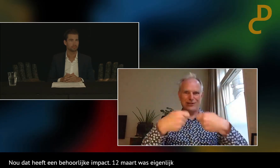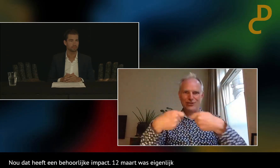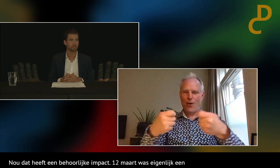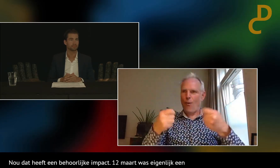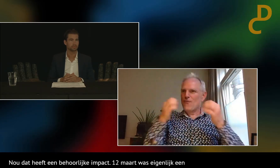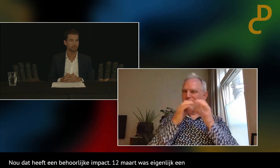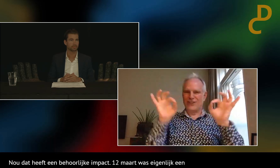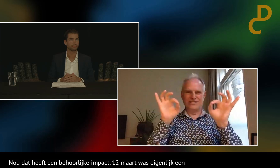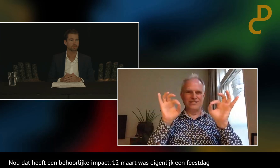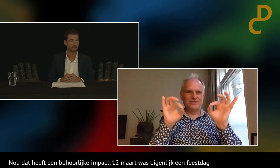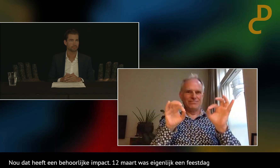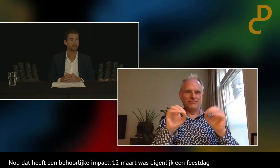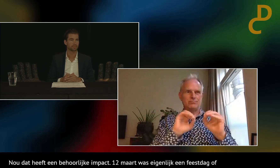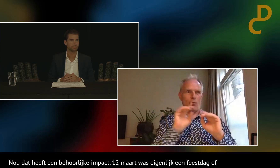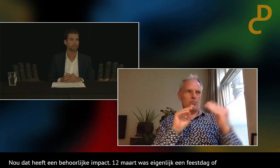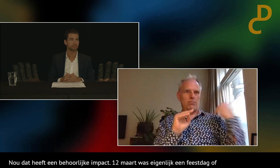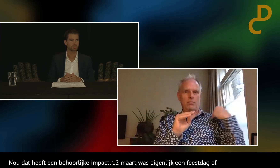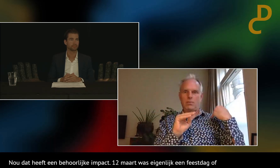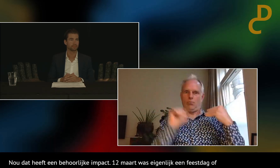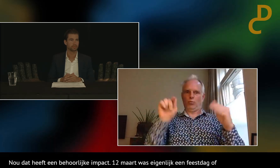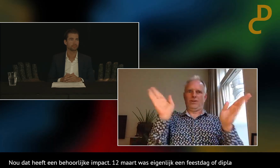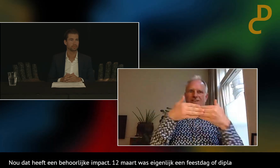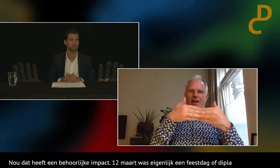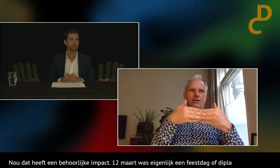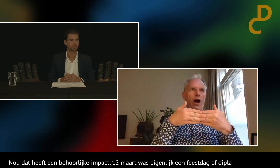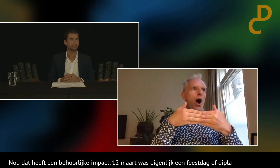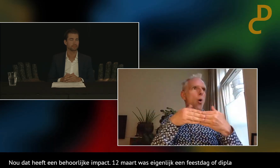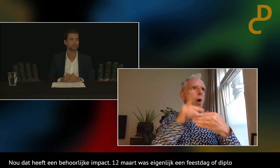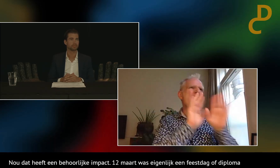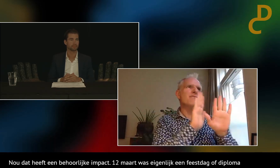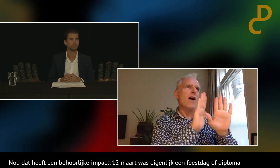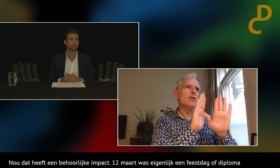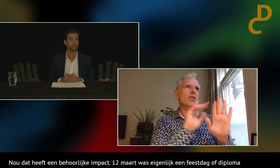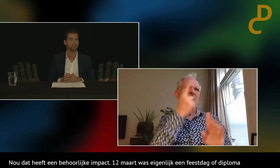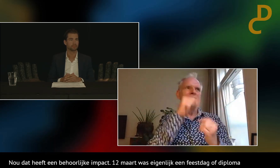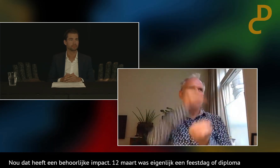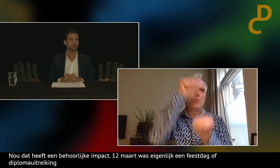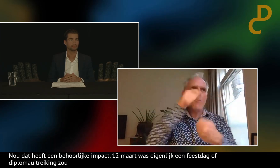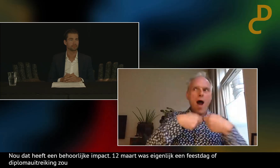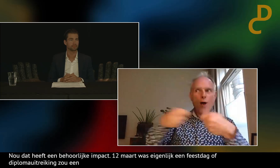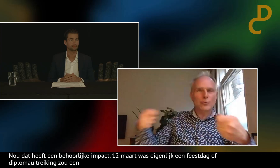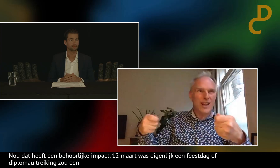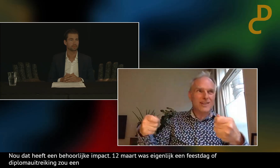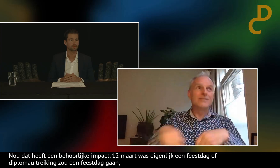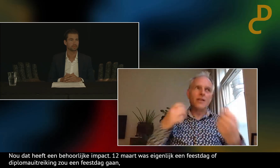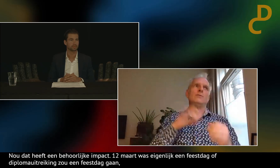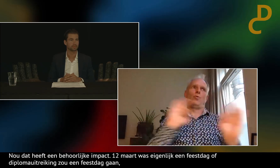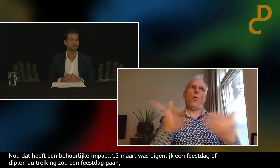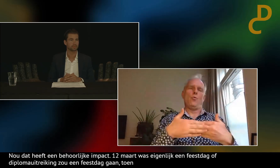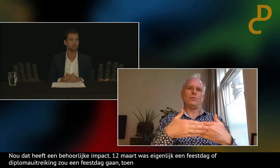voor diploma-uitreik voor de student. Het zou echt een feestdag zijn. En toen lieten ze me weten dat het dicht ging. En toen zei: nee, mogen we eerst de diploma's uitreiken